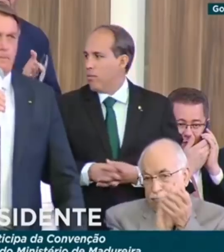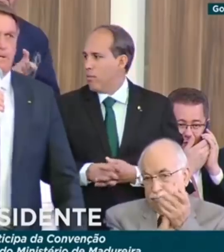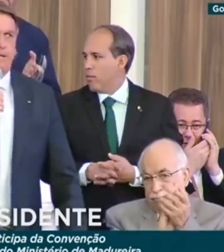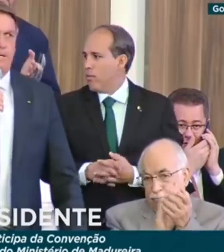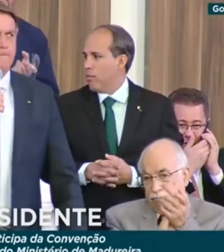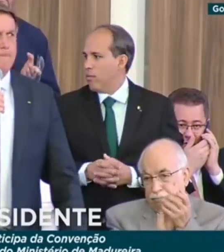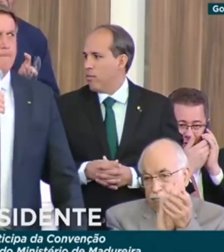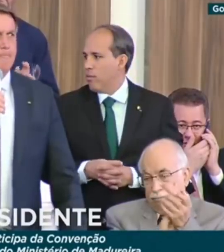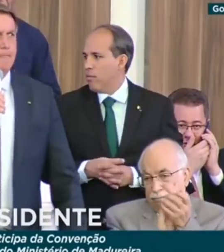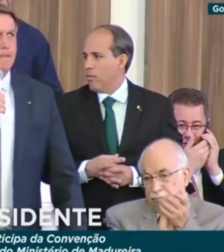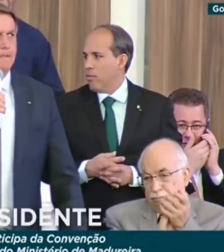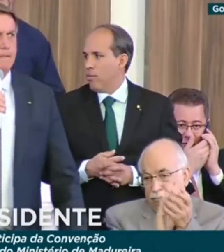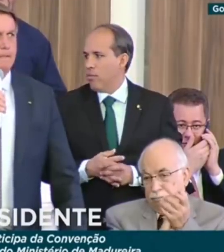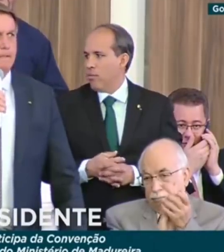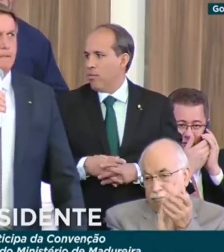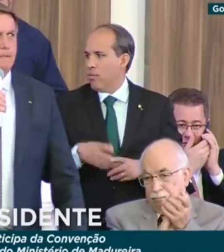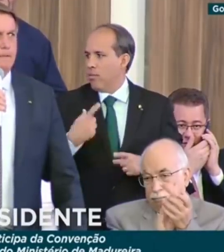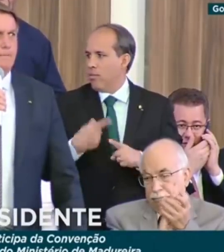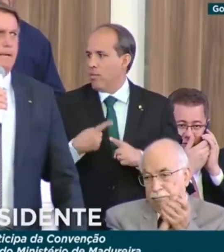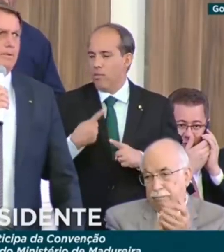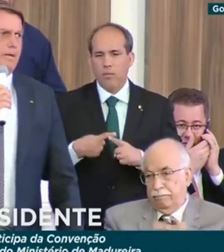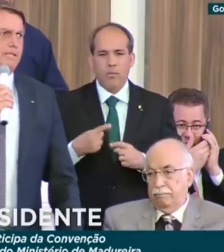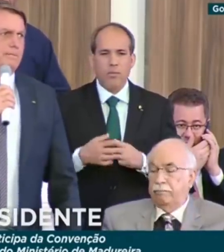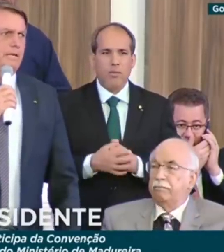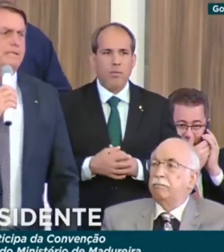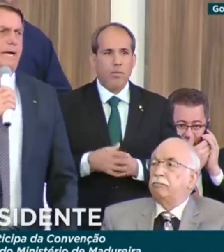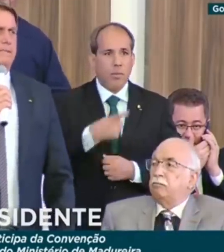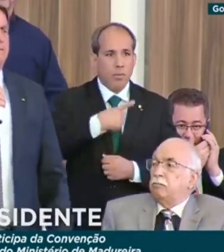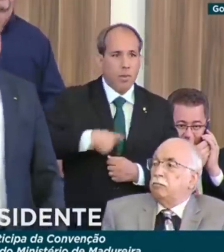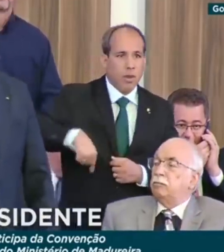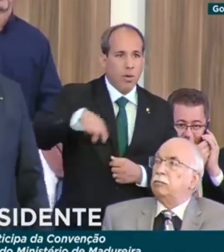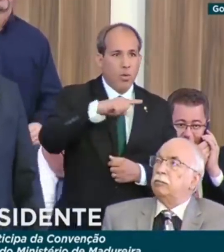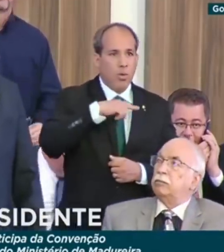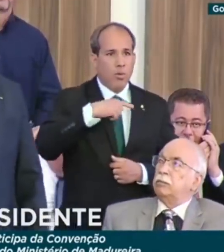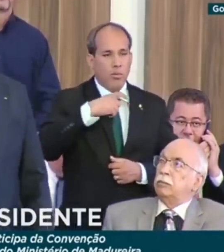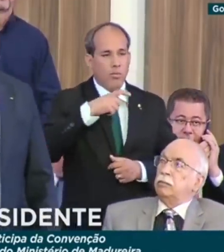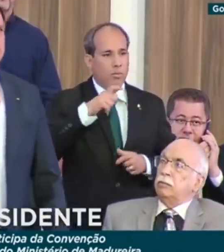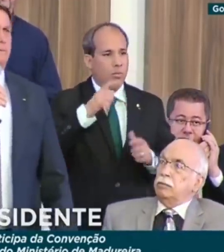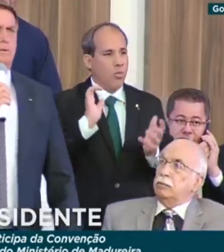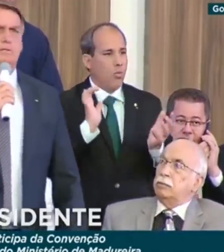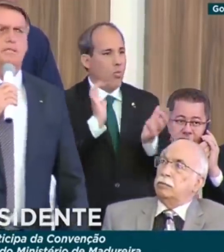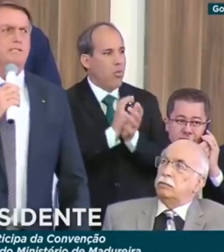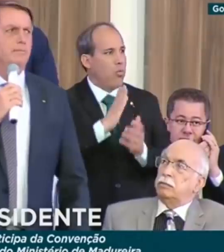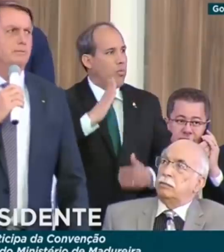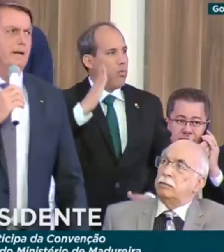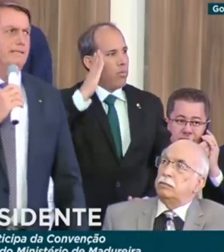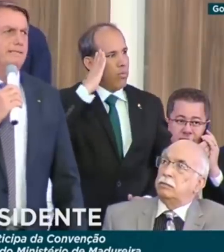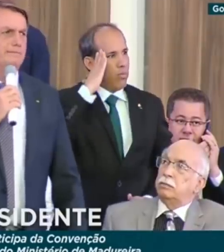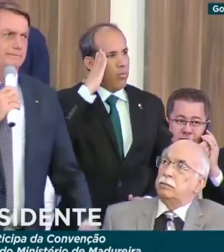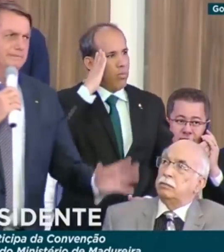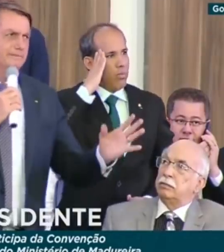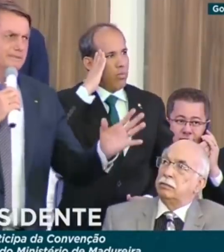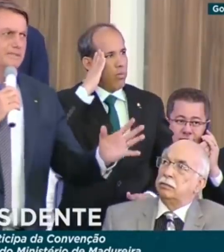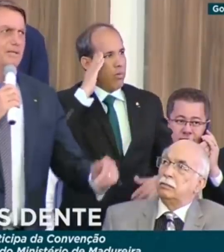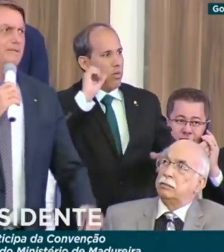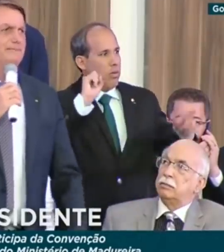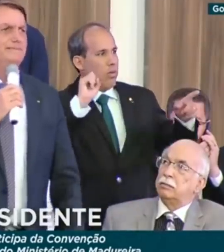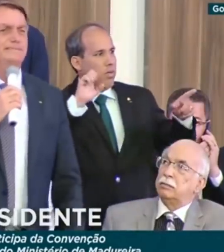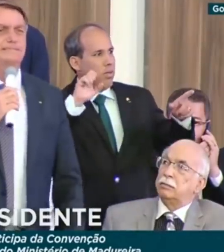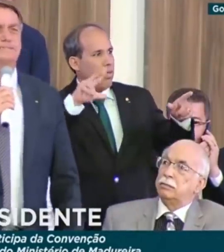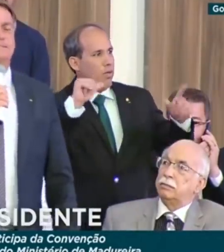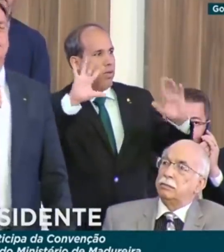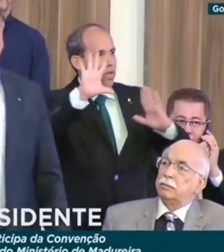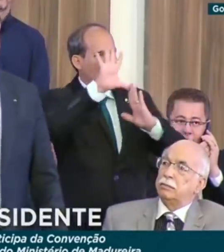Porque, para nós militares, Quando sentamos praça,